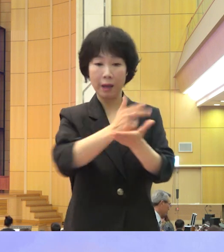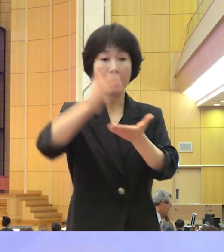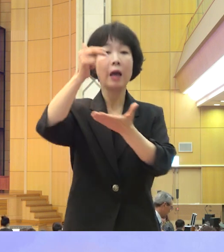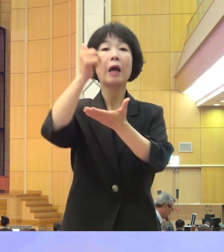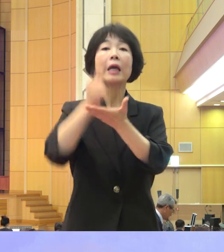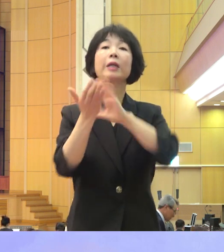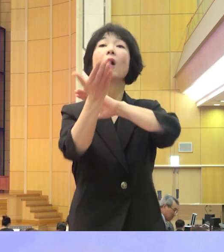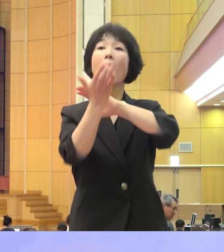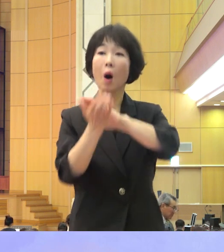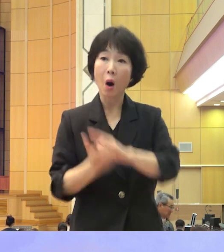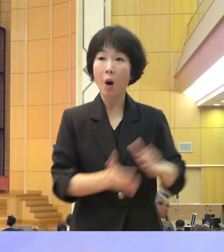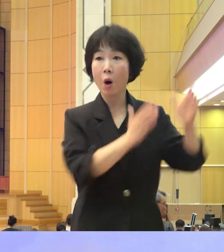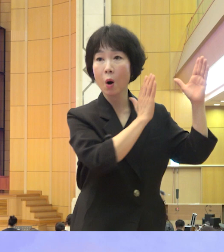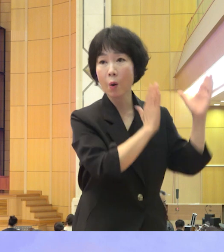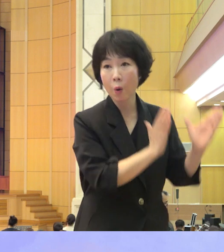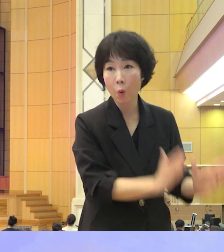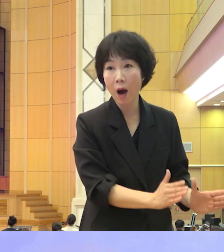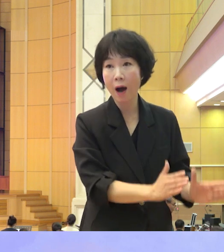이레